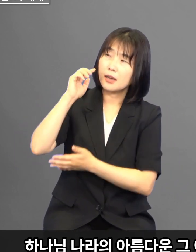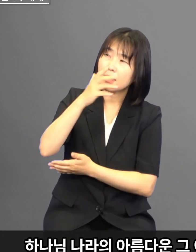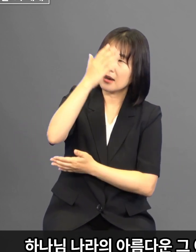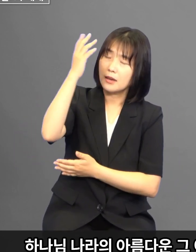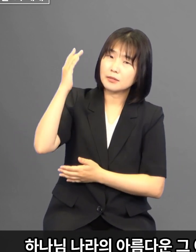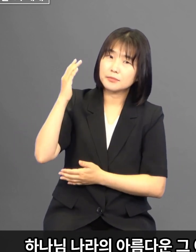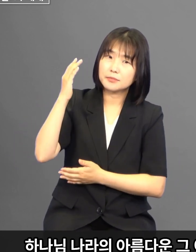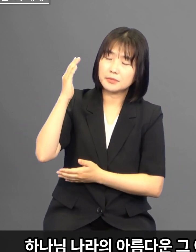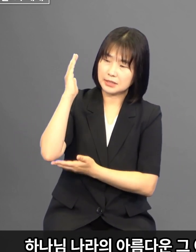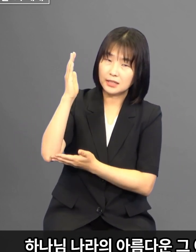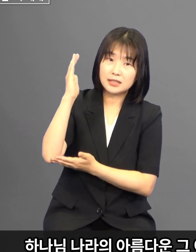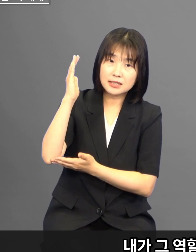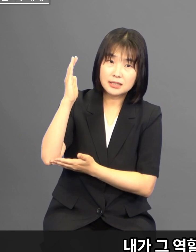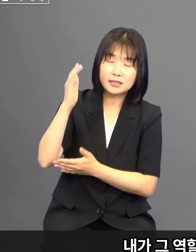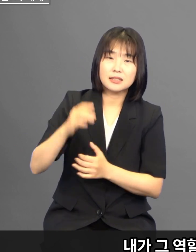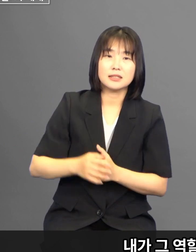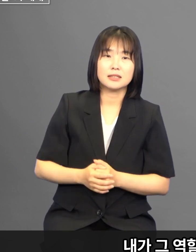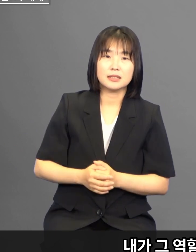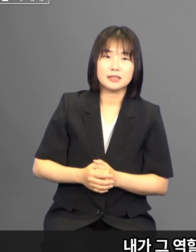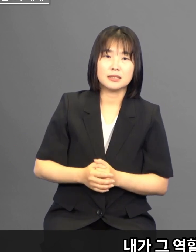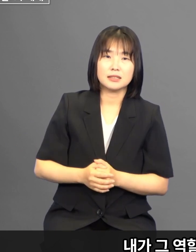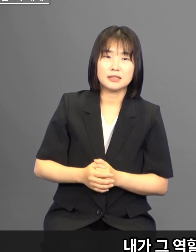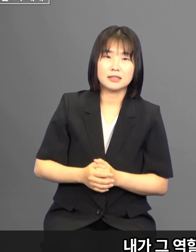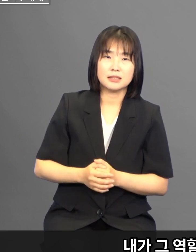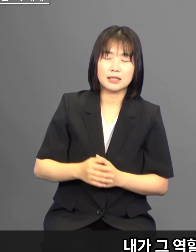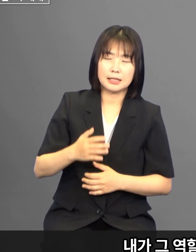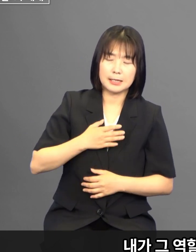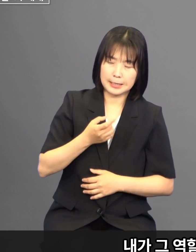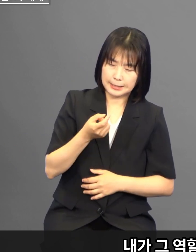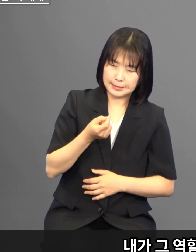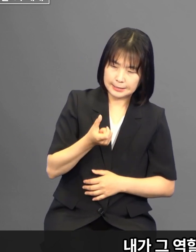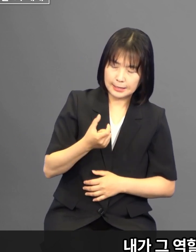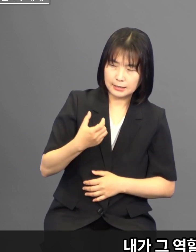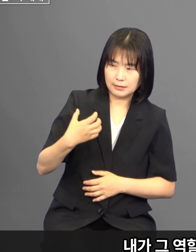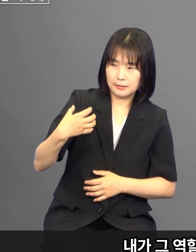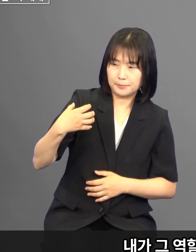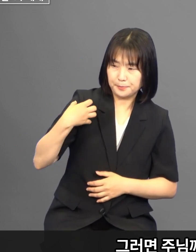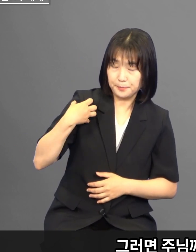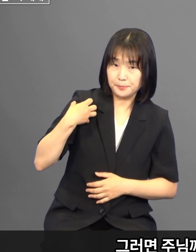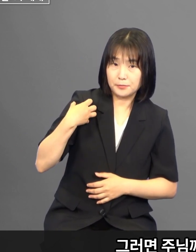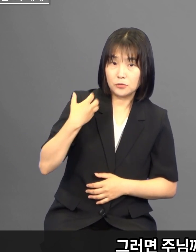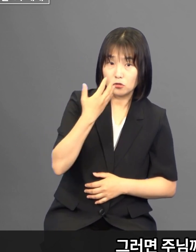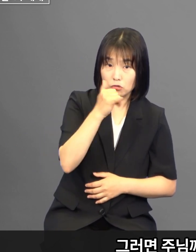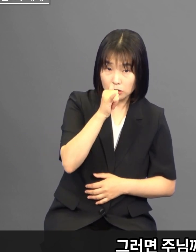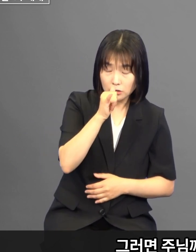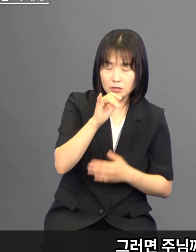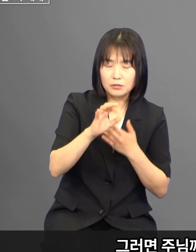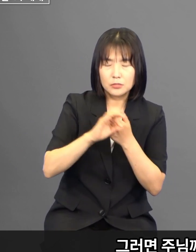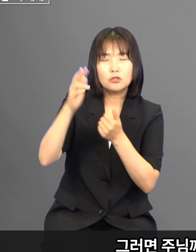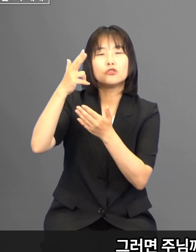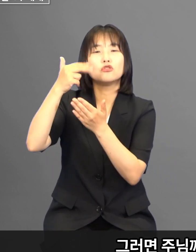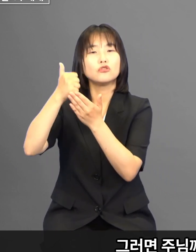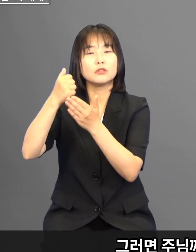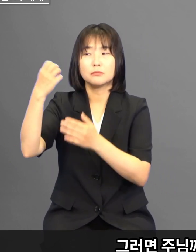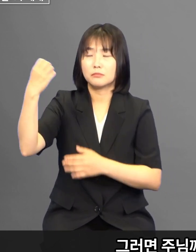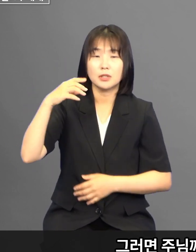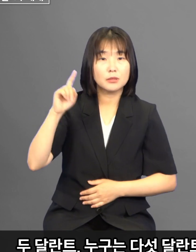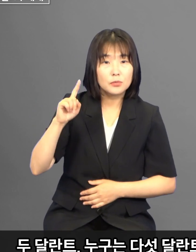중에 한 조각이라도 내가 그 역할을 감당할 수만 있다면 그러면 주님께서는 뭐라고